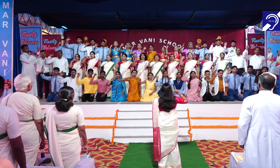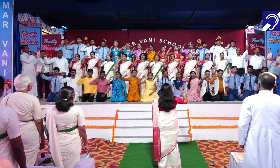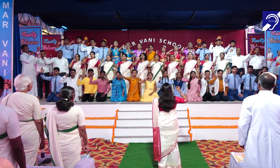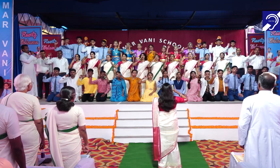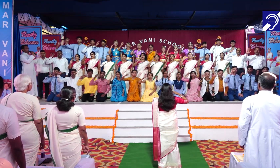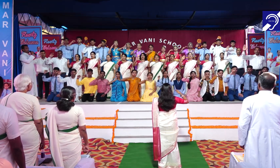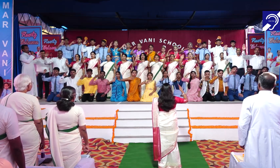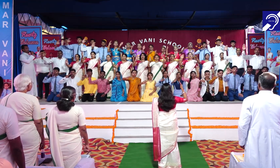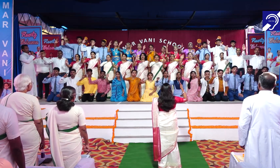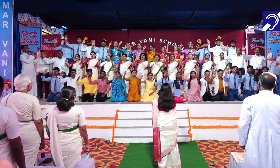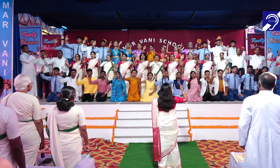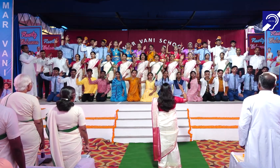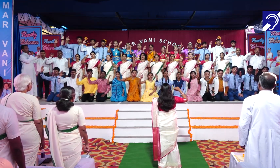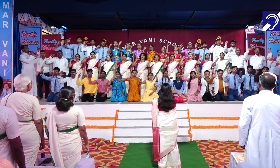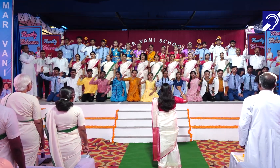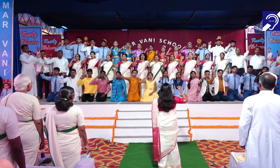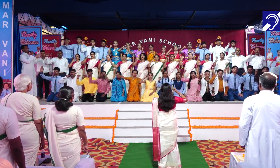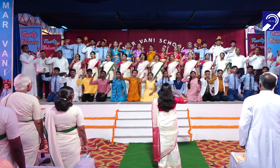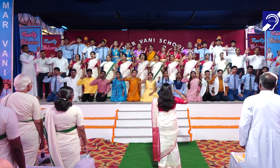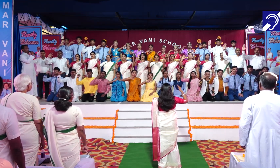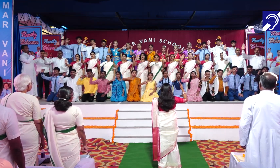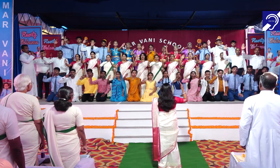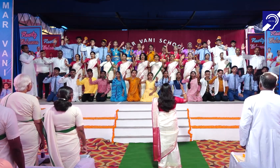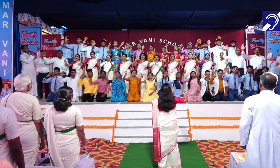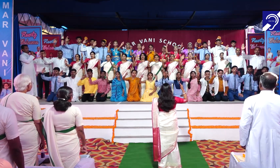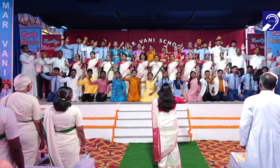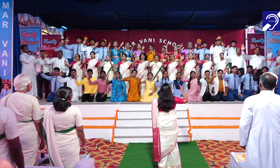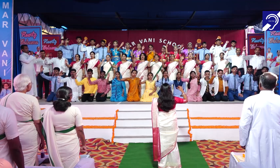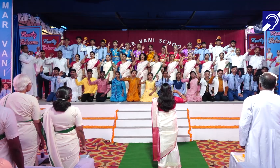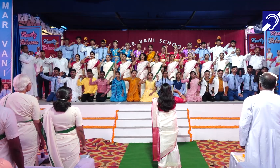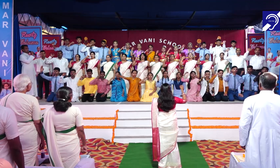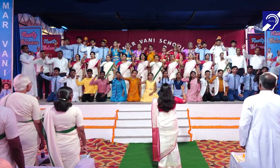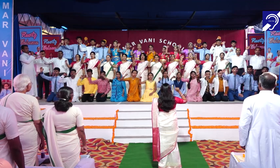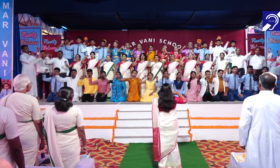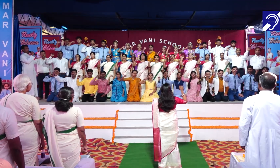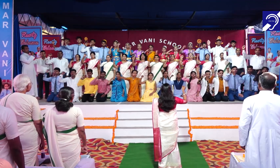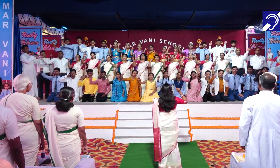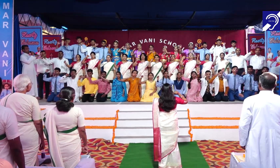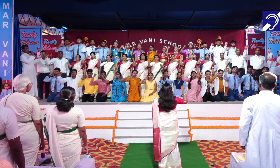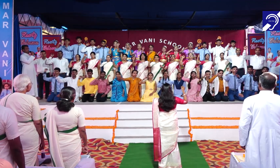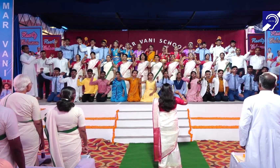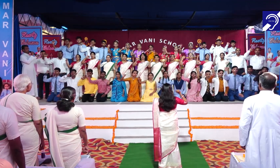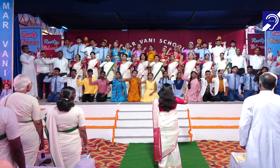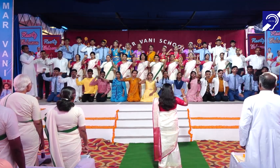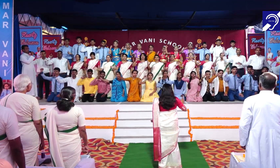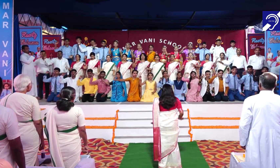जय हे जय हे जय जय जय जय हे।